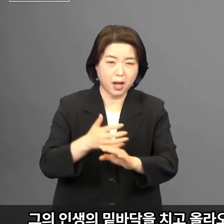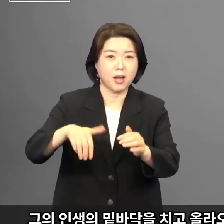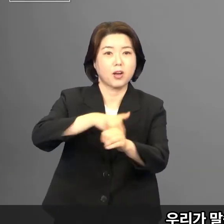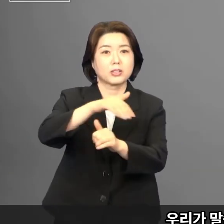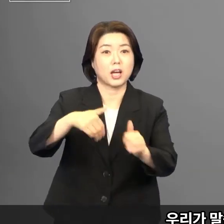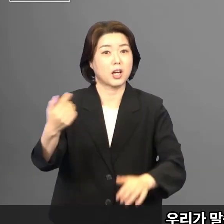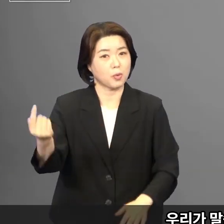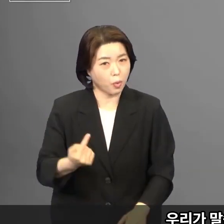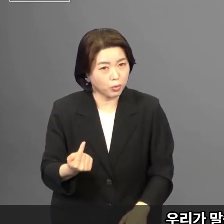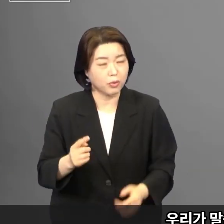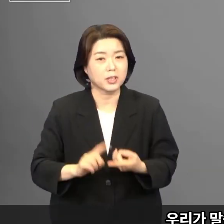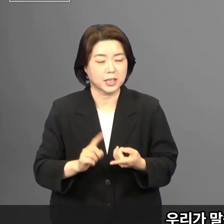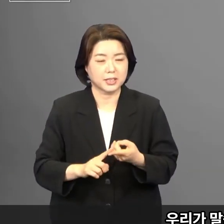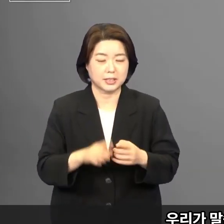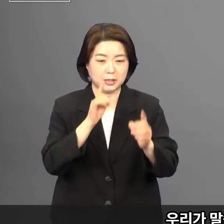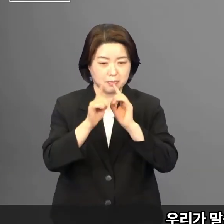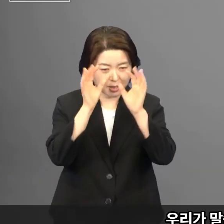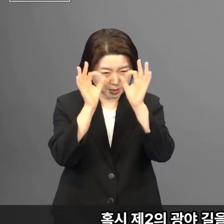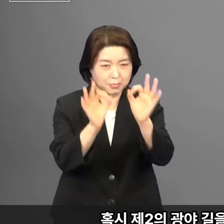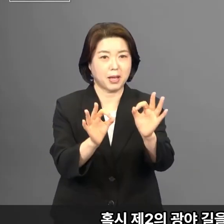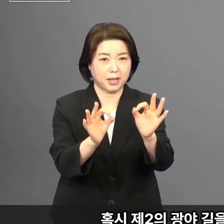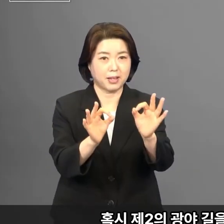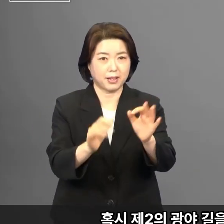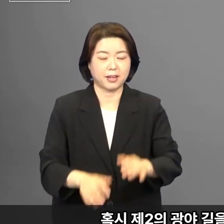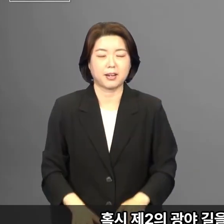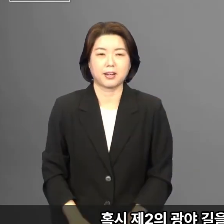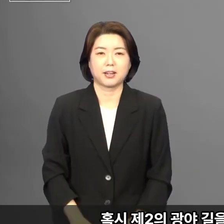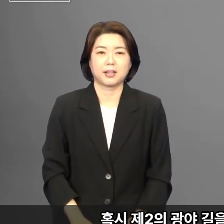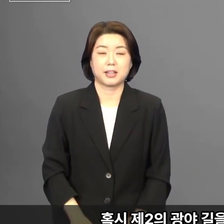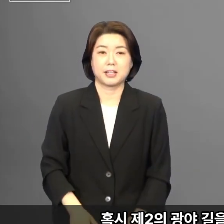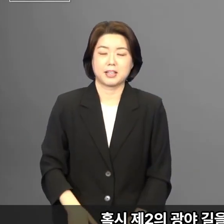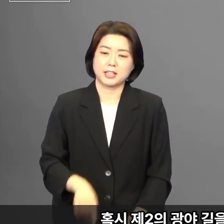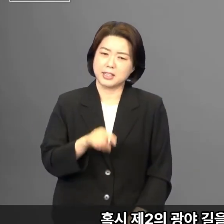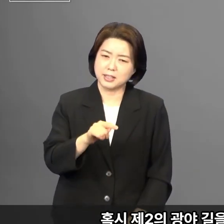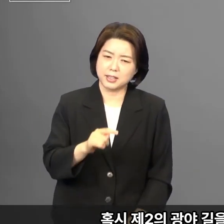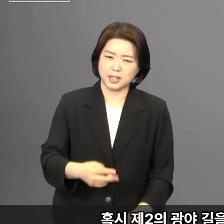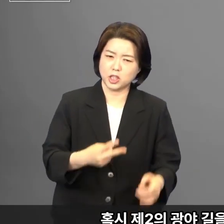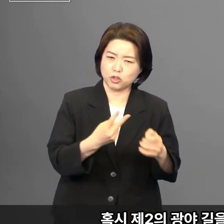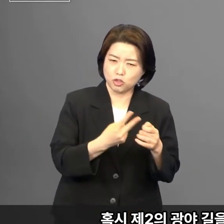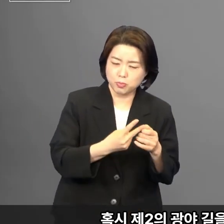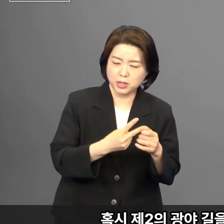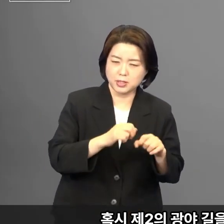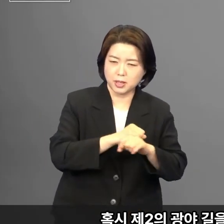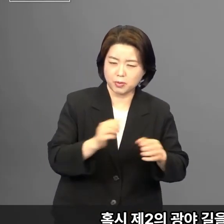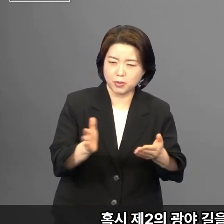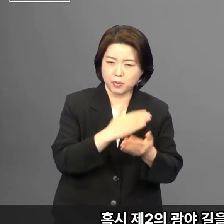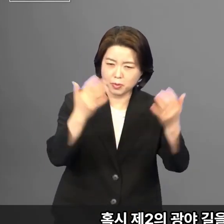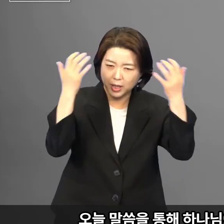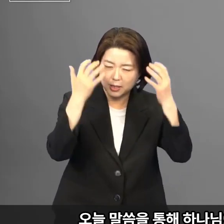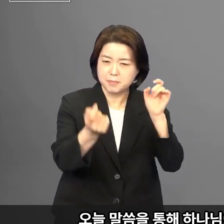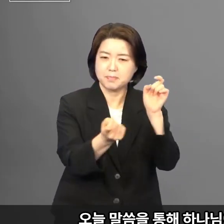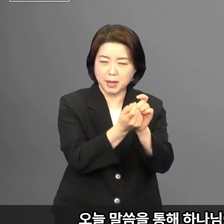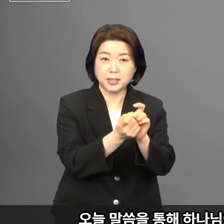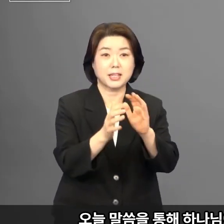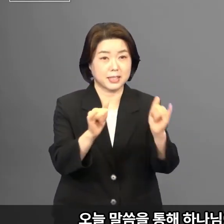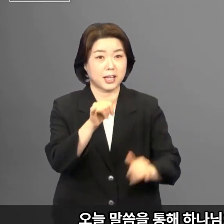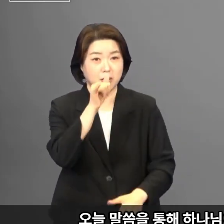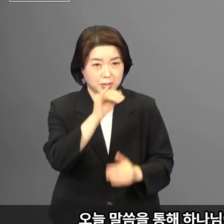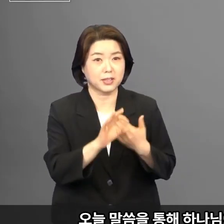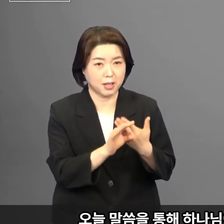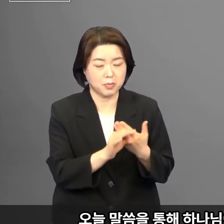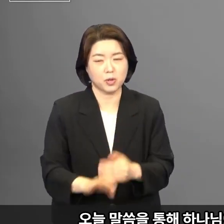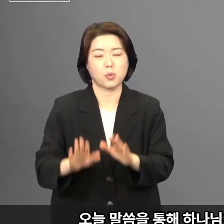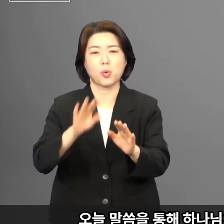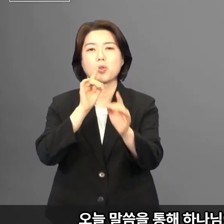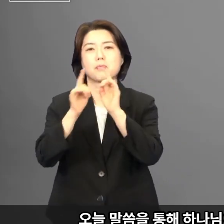되었는지를 우리가 말씀을 살펴보면서 혹시 제2의 광야길을 걷는 여러분들이 계시다면 오늘 말씀을